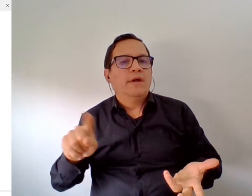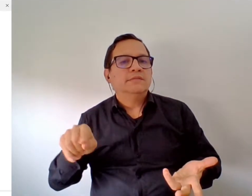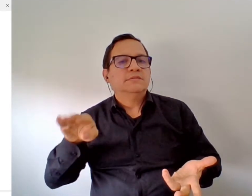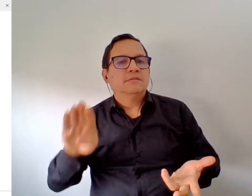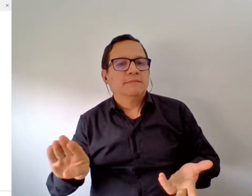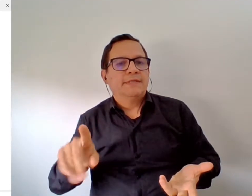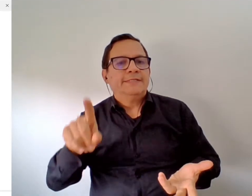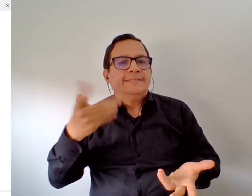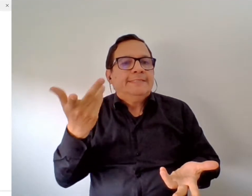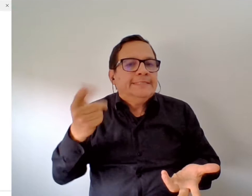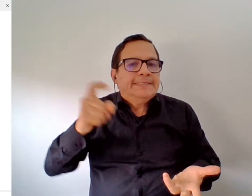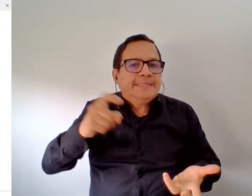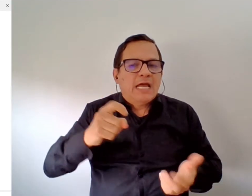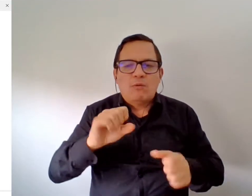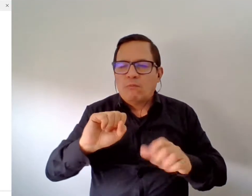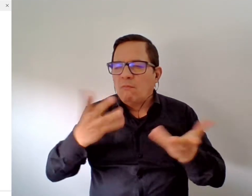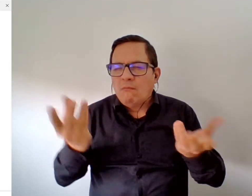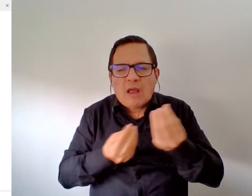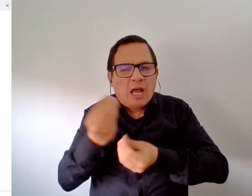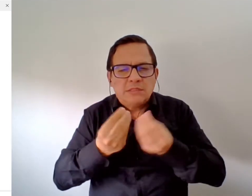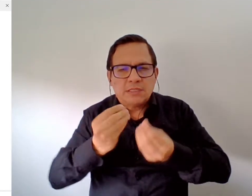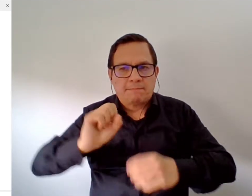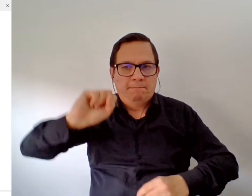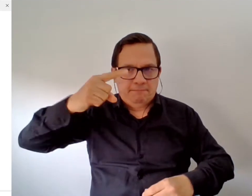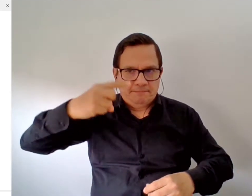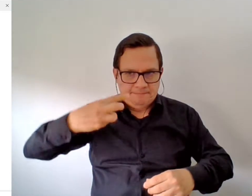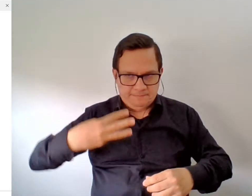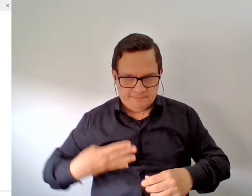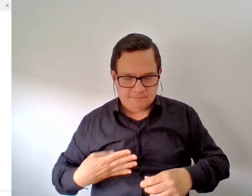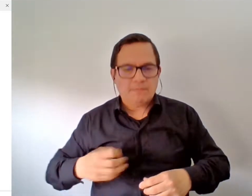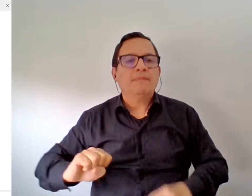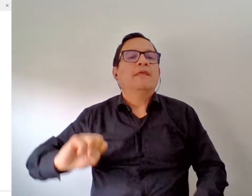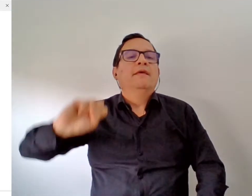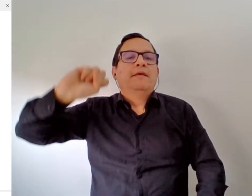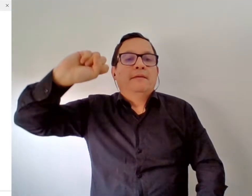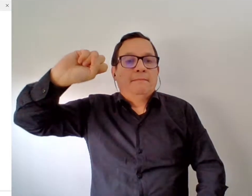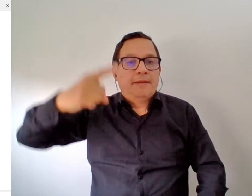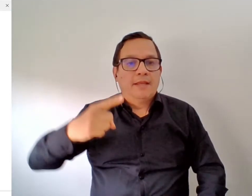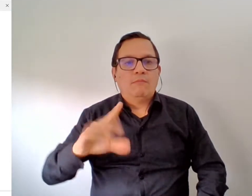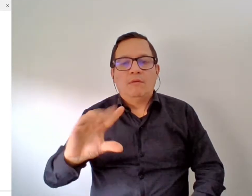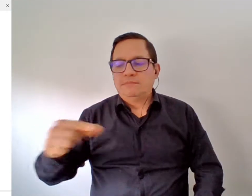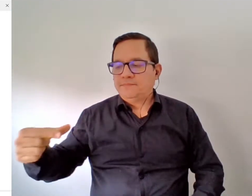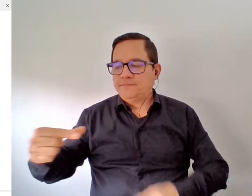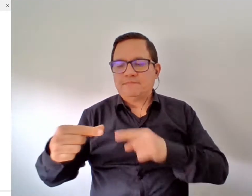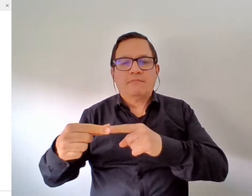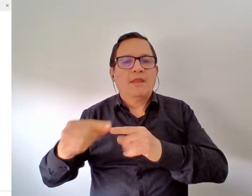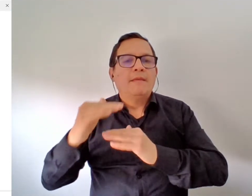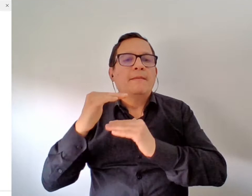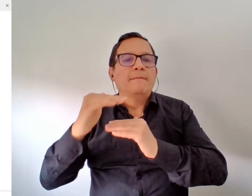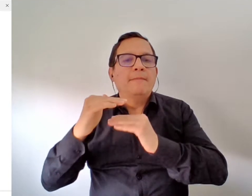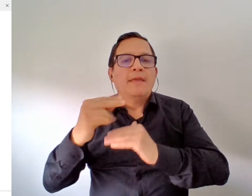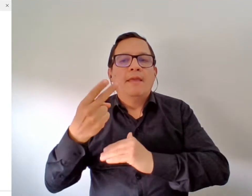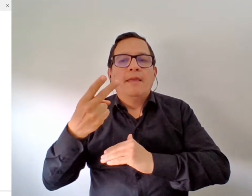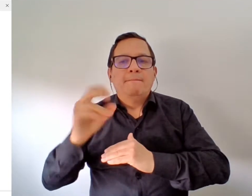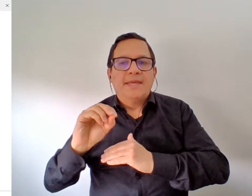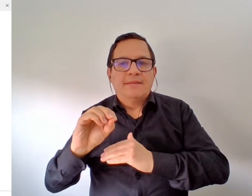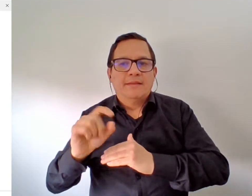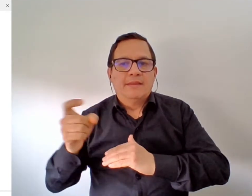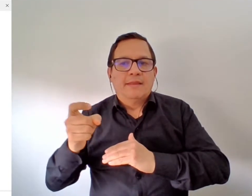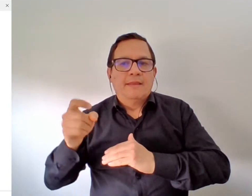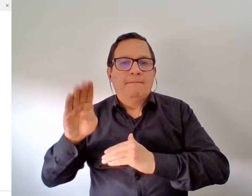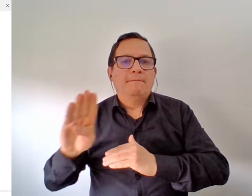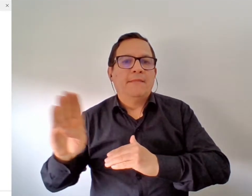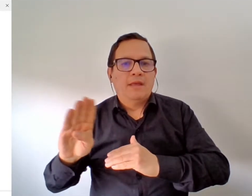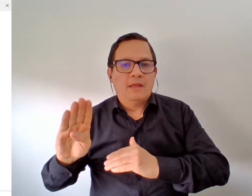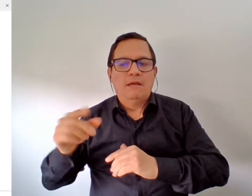esta actividad siga estos pasos. Elija una memoria de mínimo 20 GB,